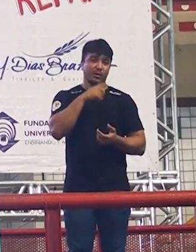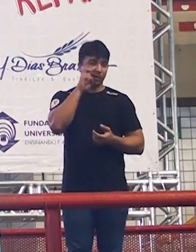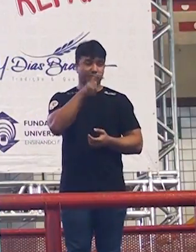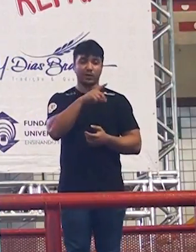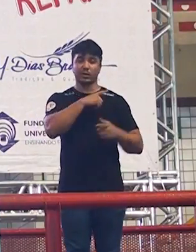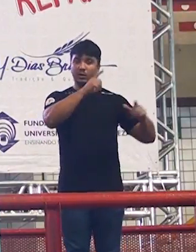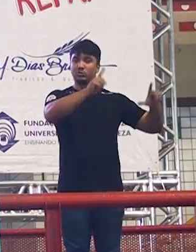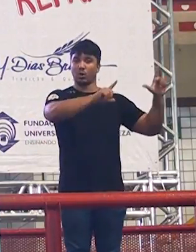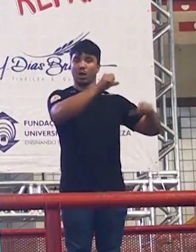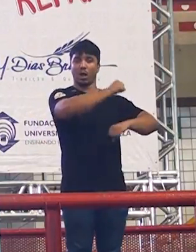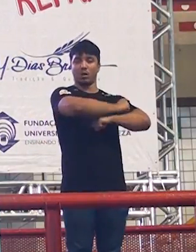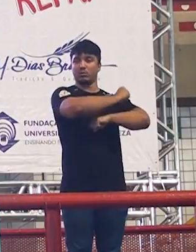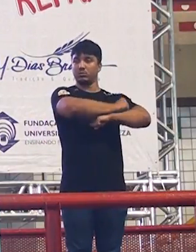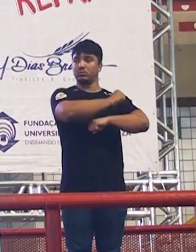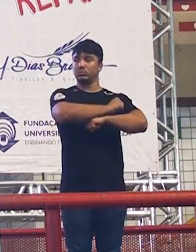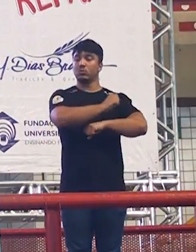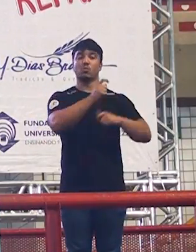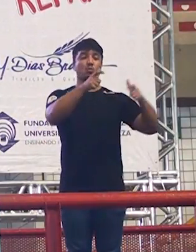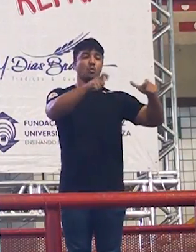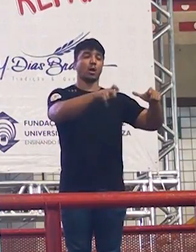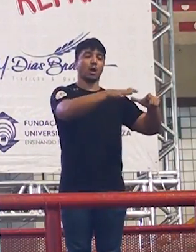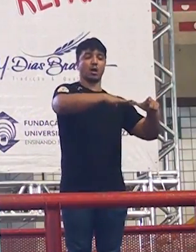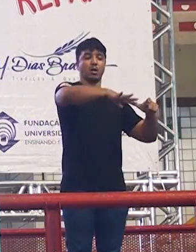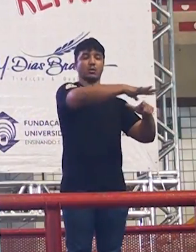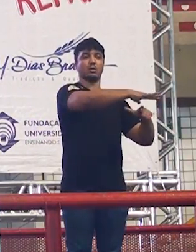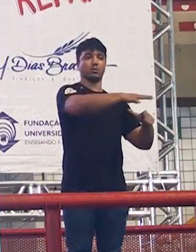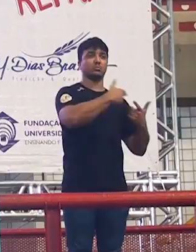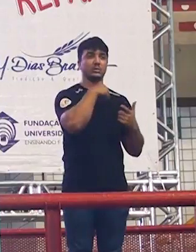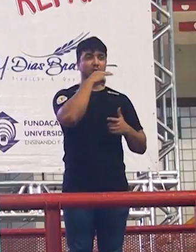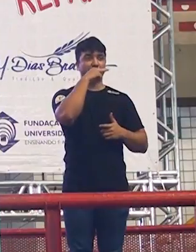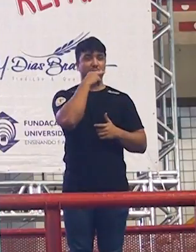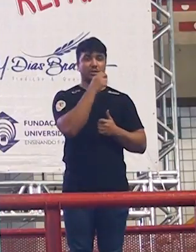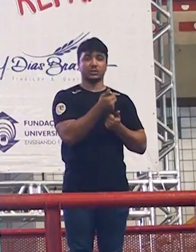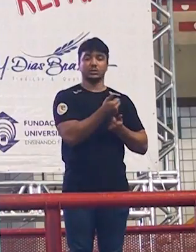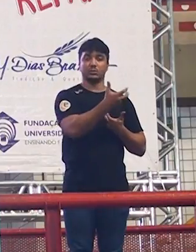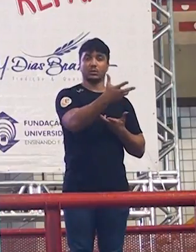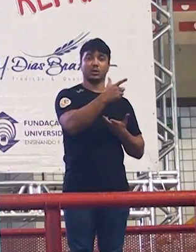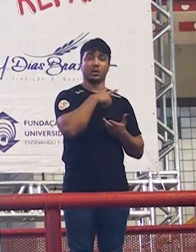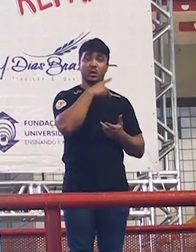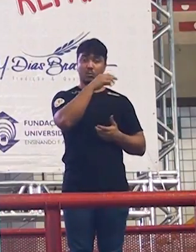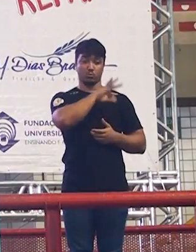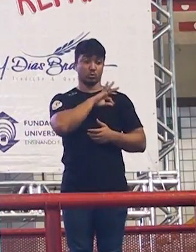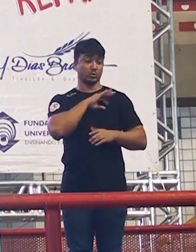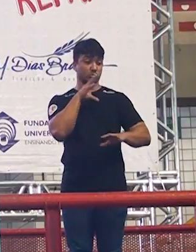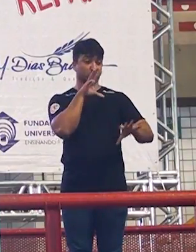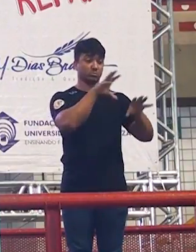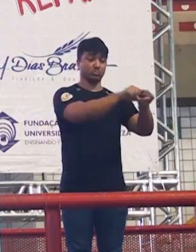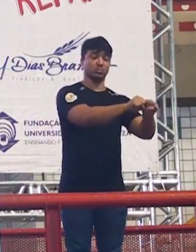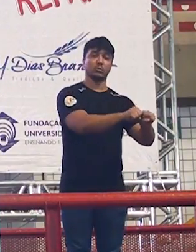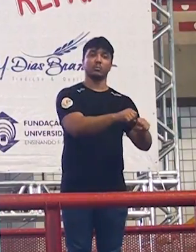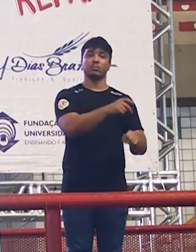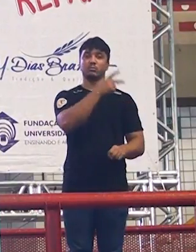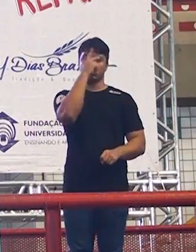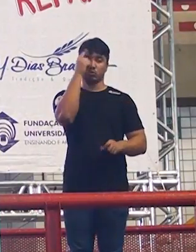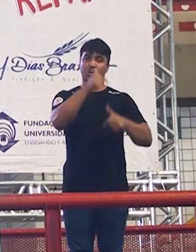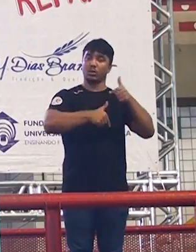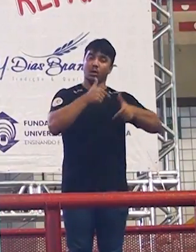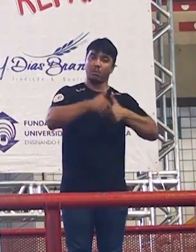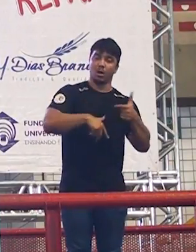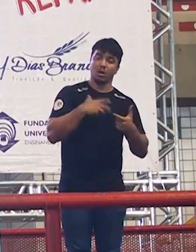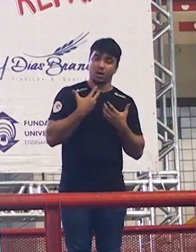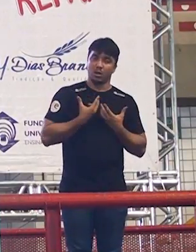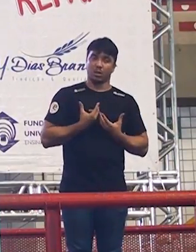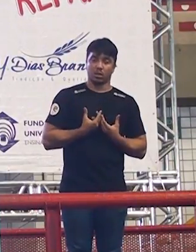jornal um local, um canavial que a polícia invadiu e descobriu que as pessoas estão trabalhando de